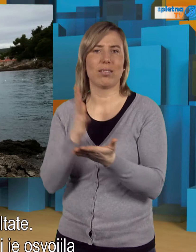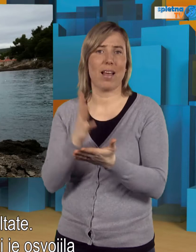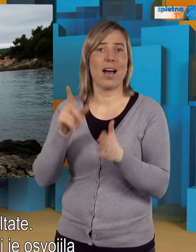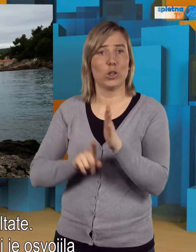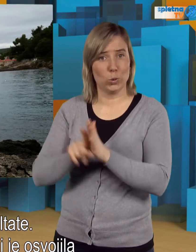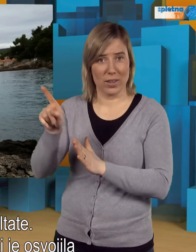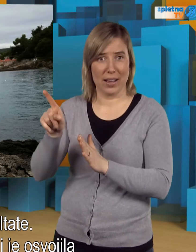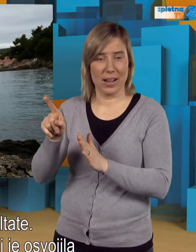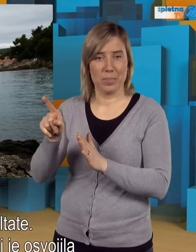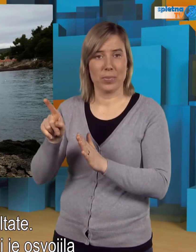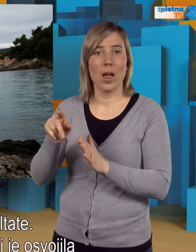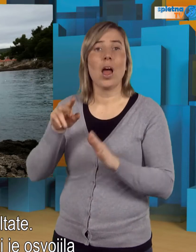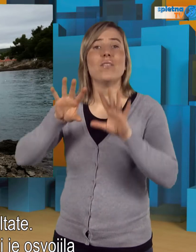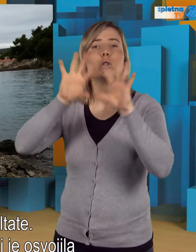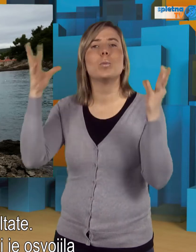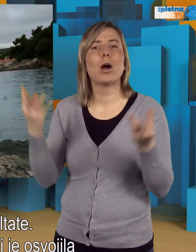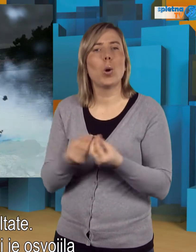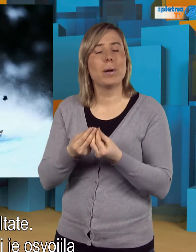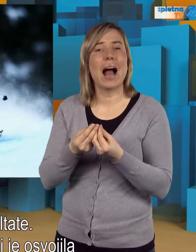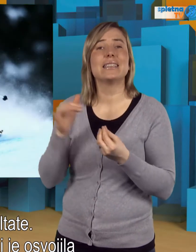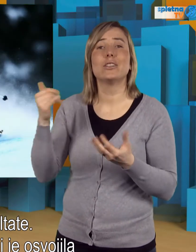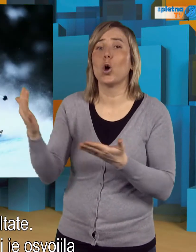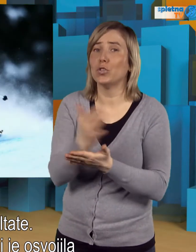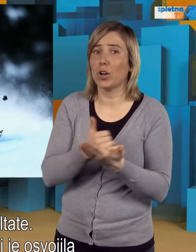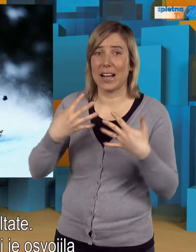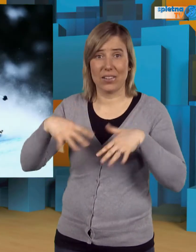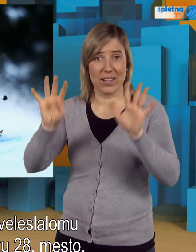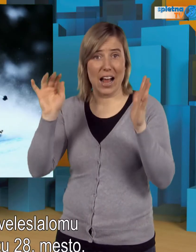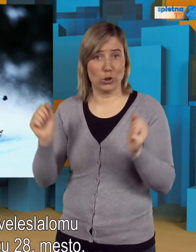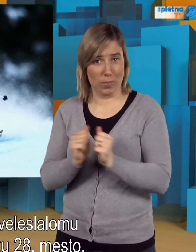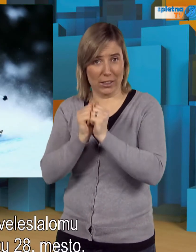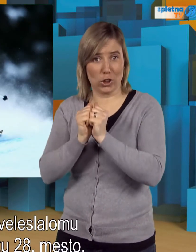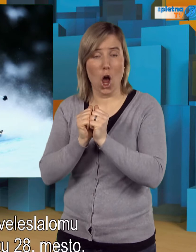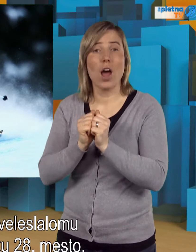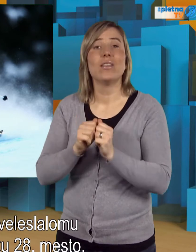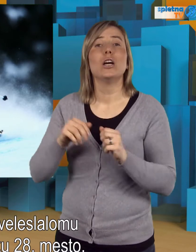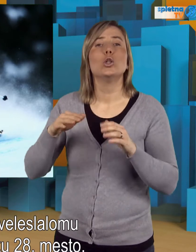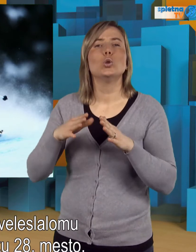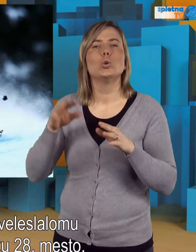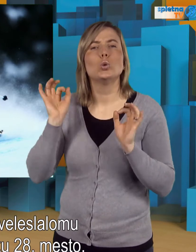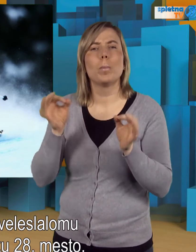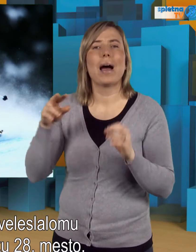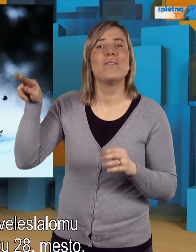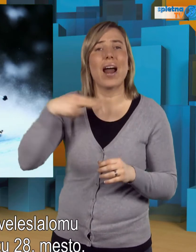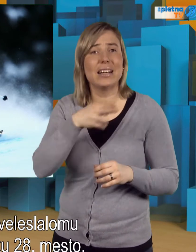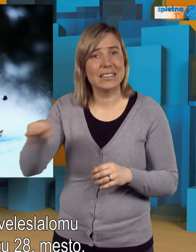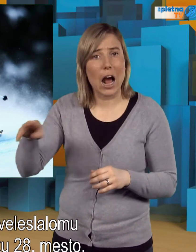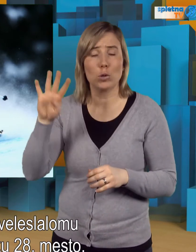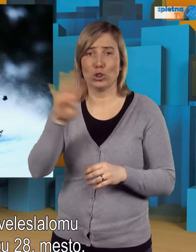rezultate. V superkombinaciji je osvojila 19. mesto, v superveleslalomu 24.